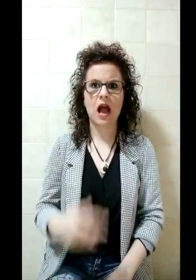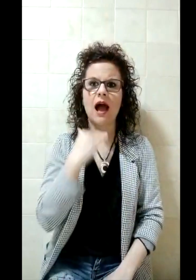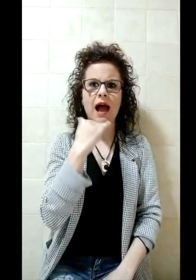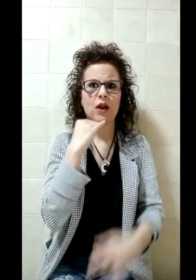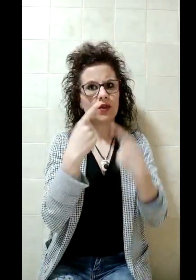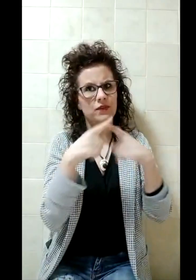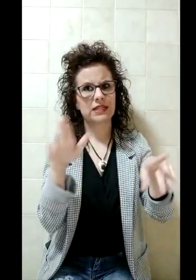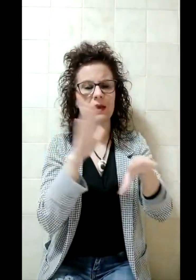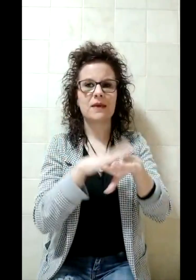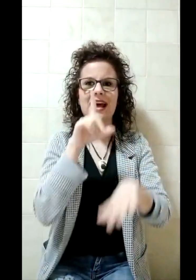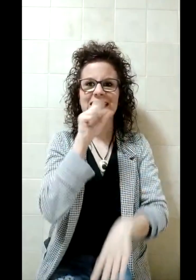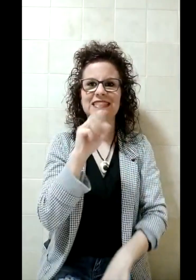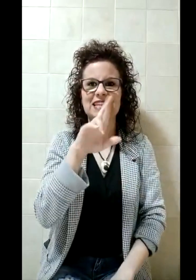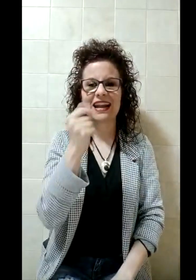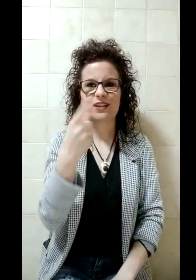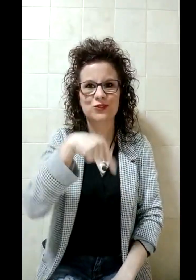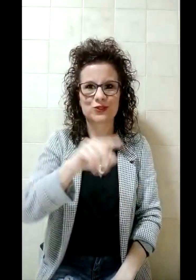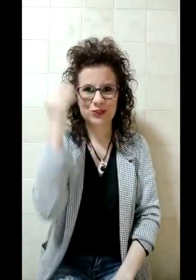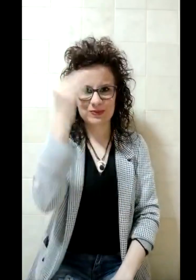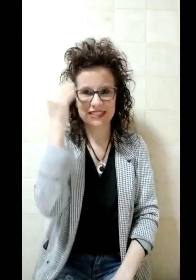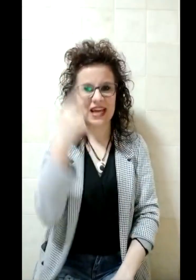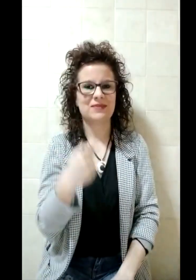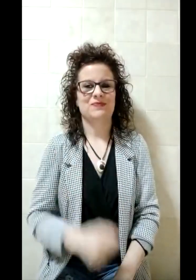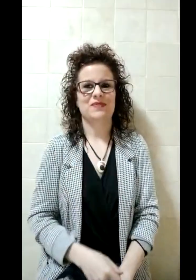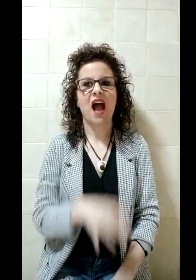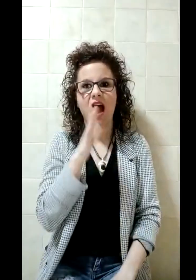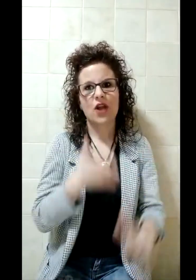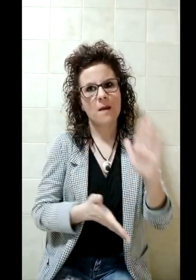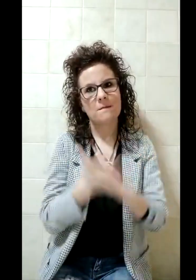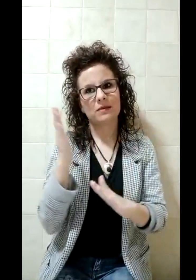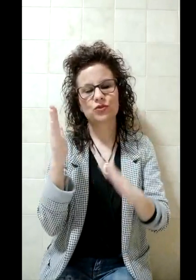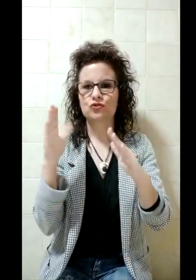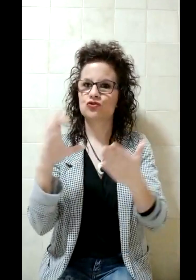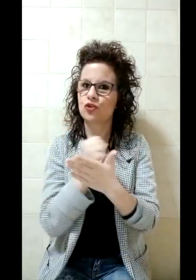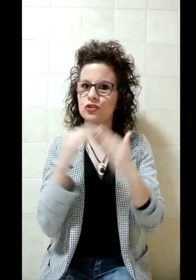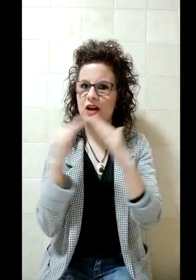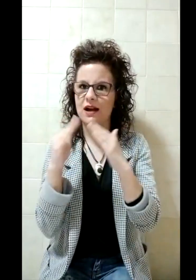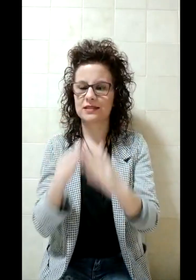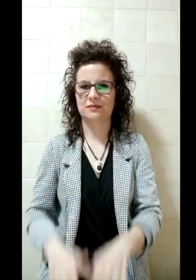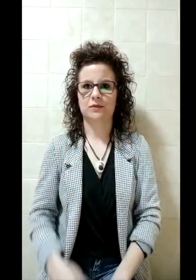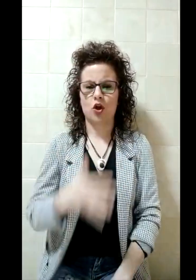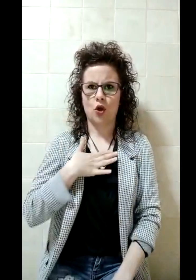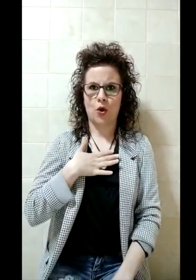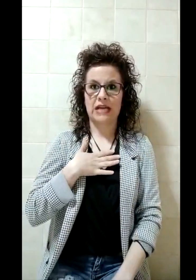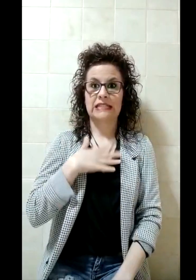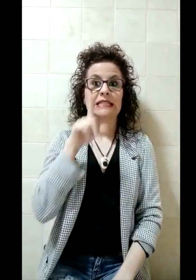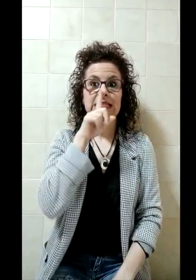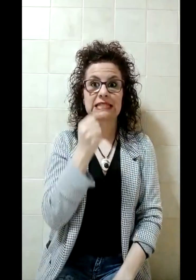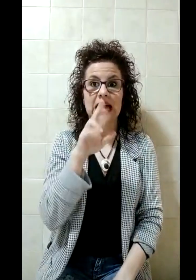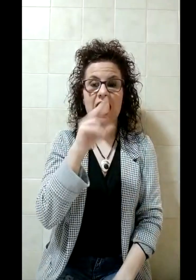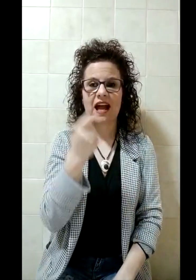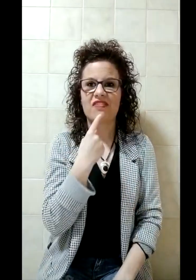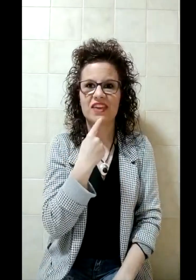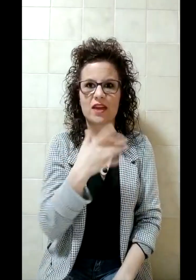fiesta de sarampión». «Ya pensaremos algo diferente para Sara», dijo su madre. «Ahora debemos irnos todos a casa».